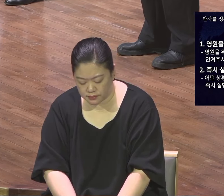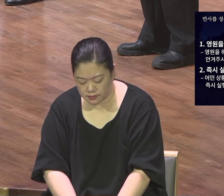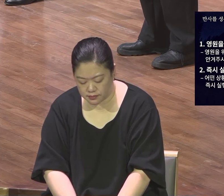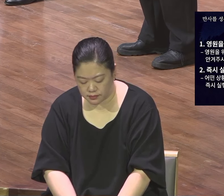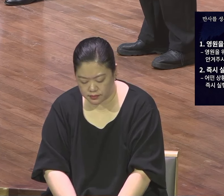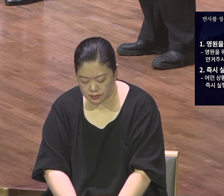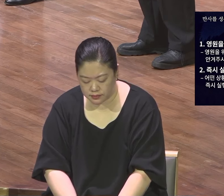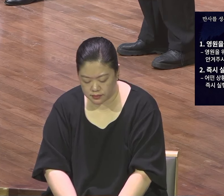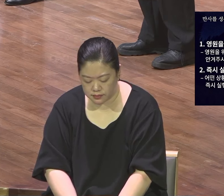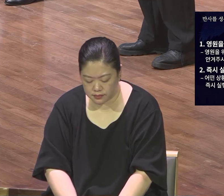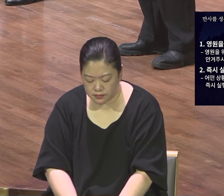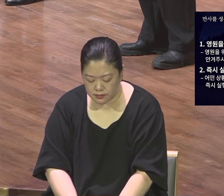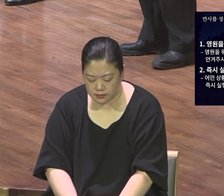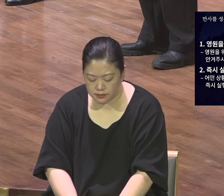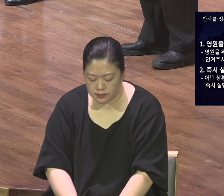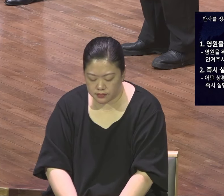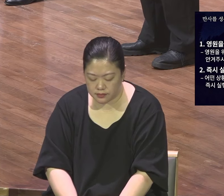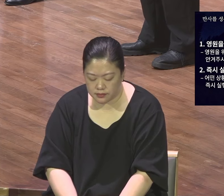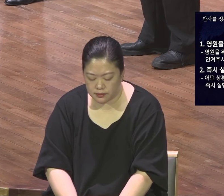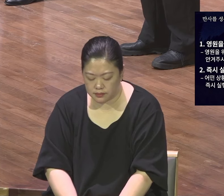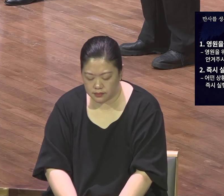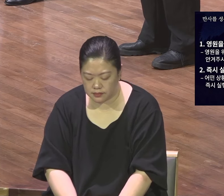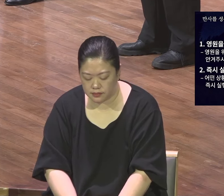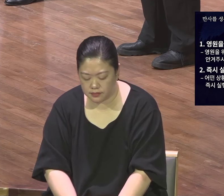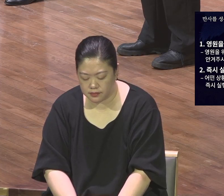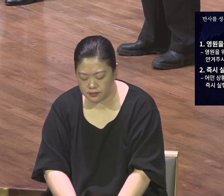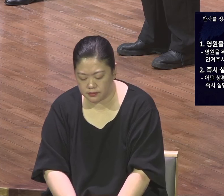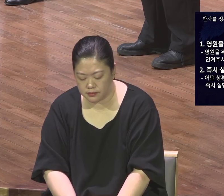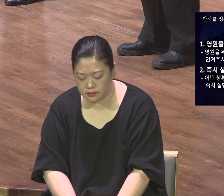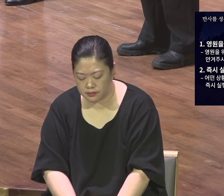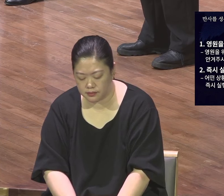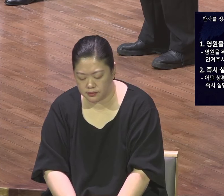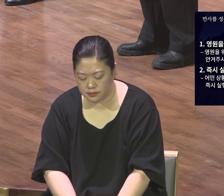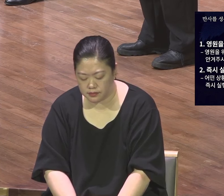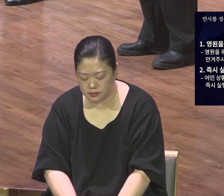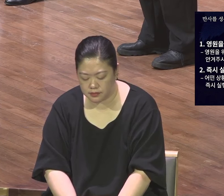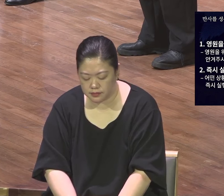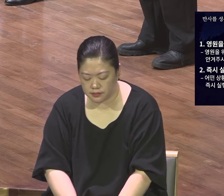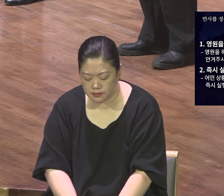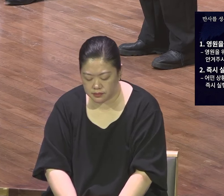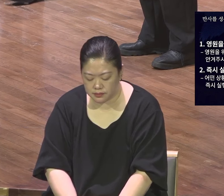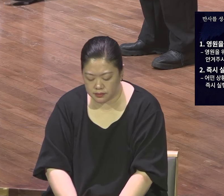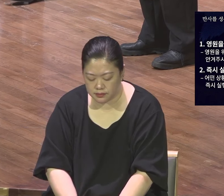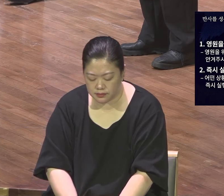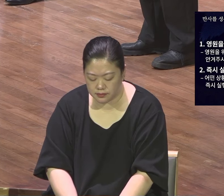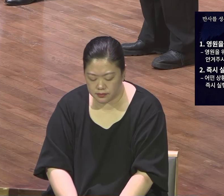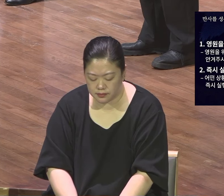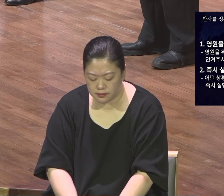그 믿음 속에 기도할 때